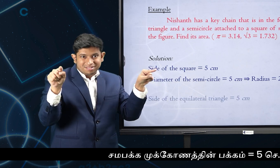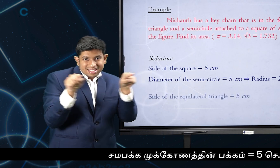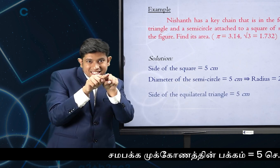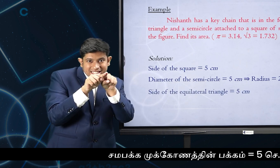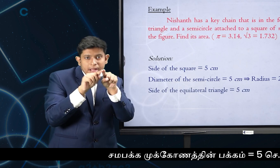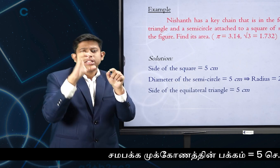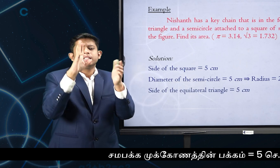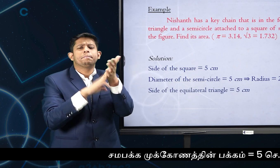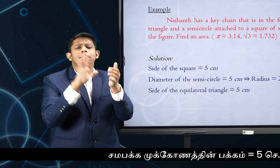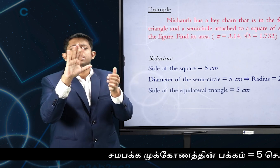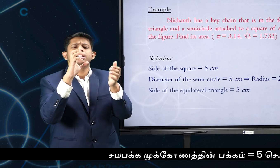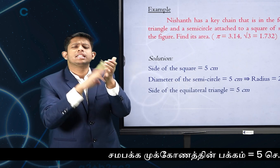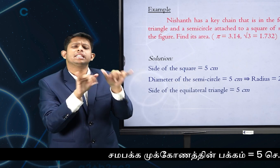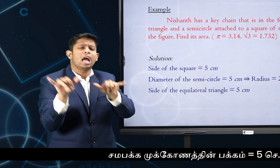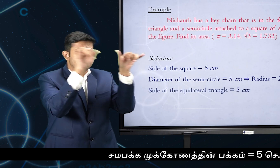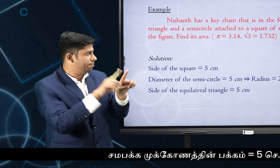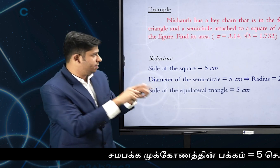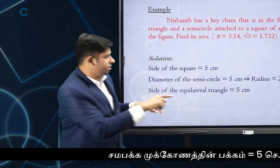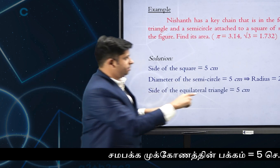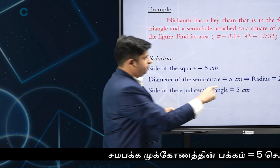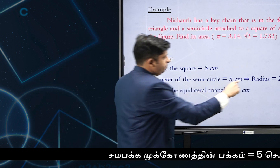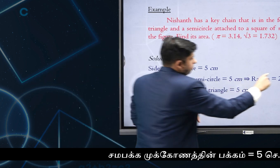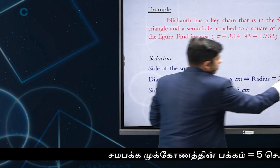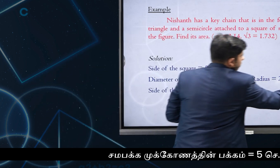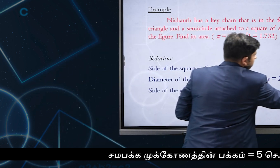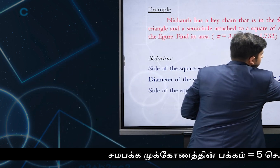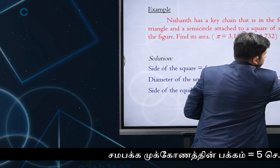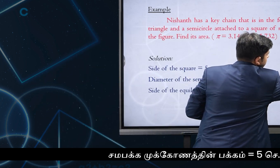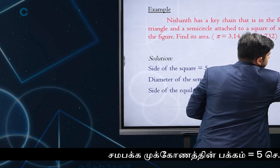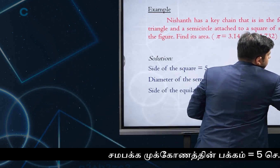சமபக்க முக்கோணத்தின் பக்கம் ஈடு 5 சென்டிமீட்டர்.